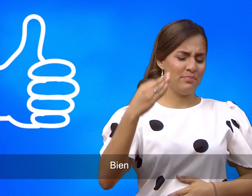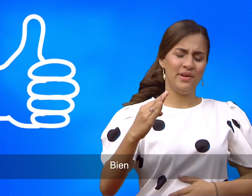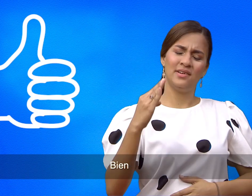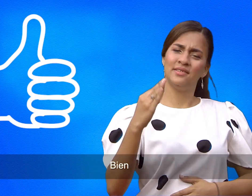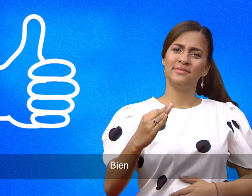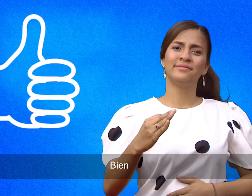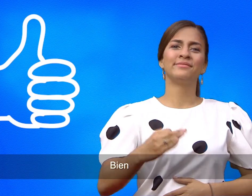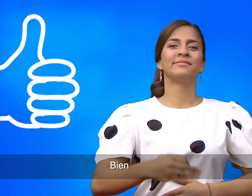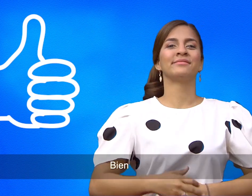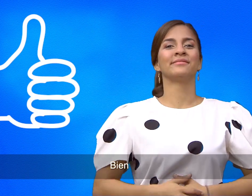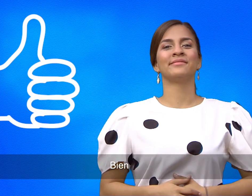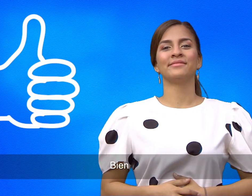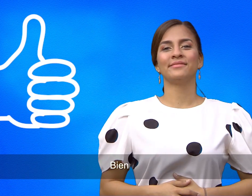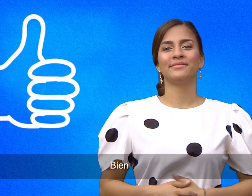Bien.